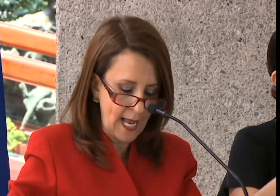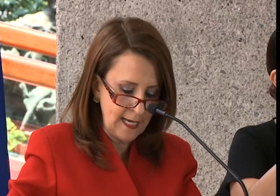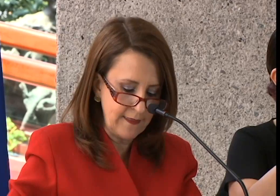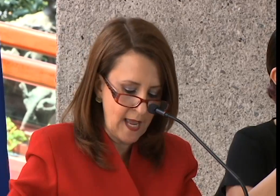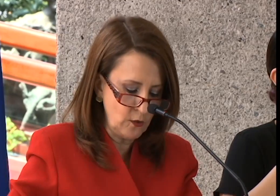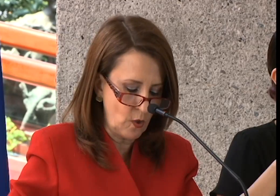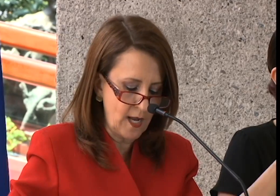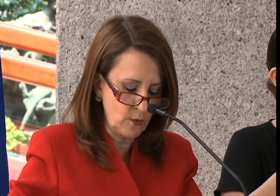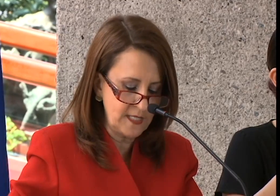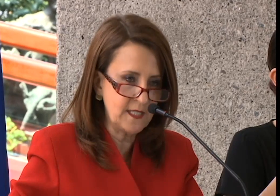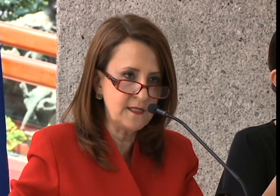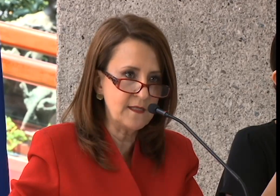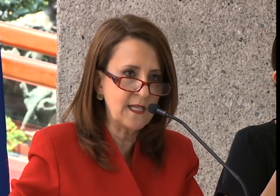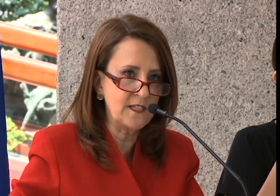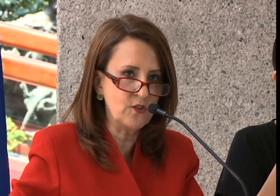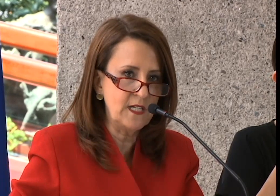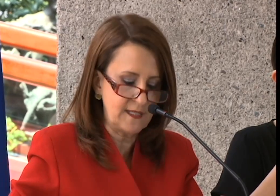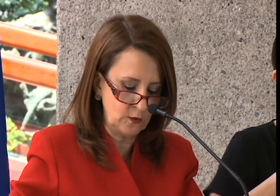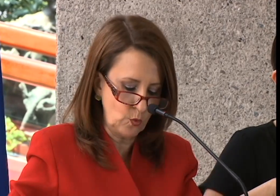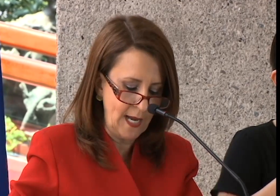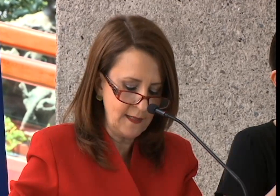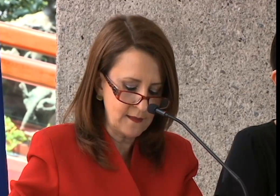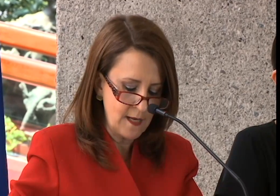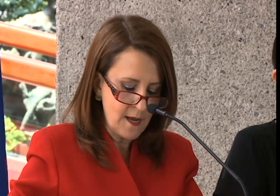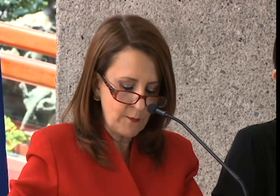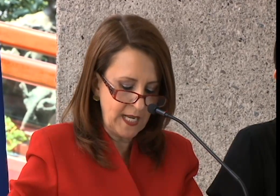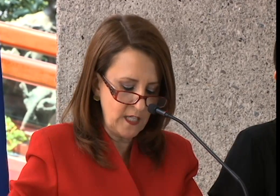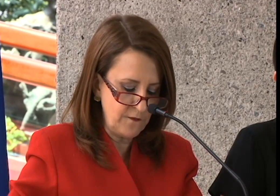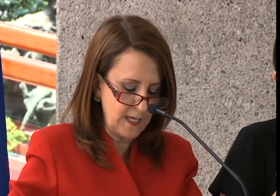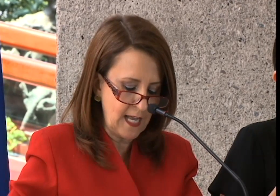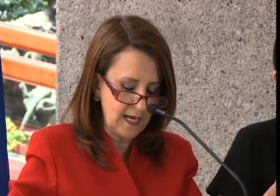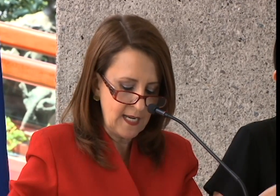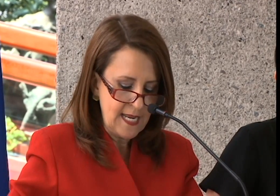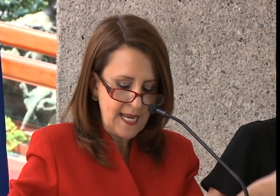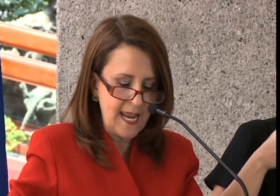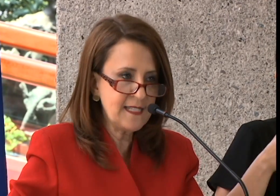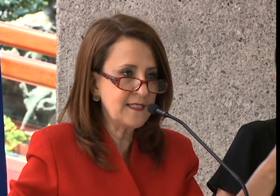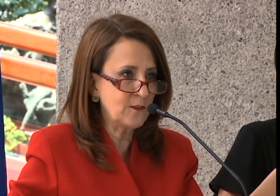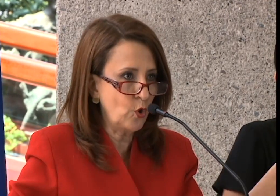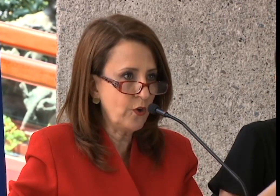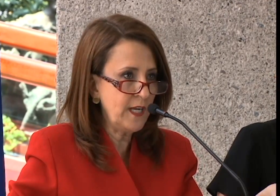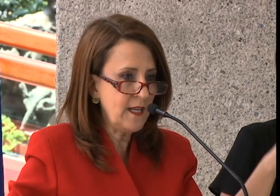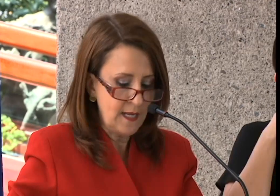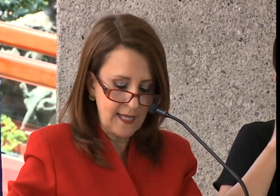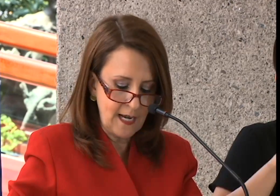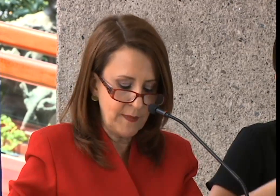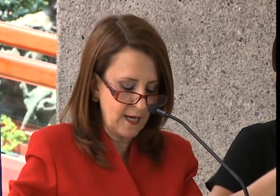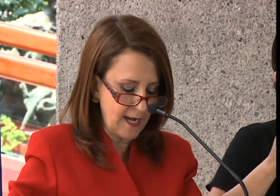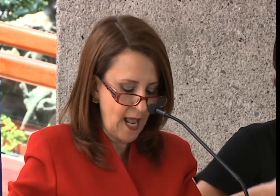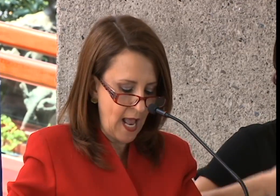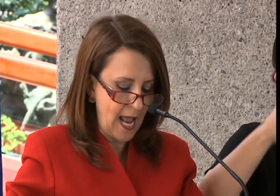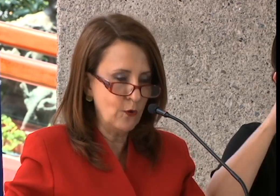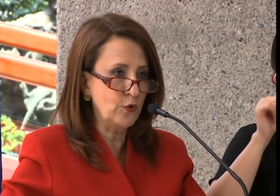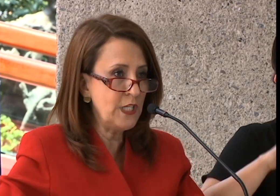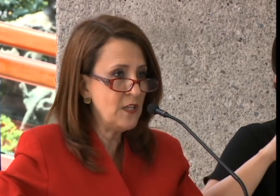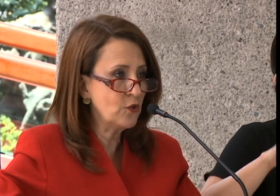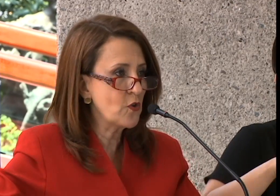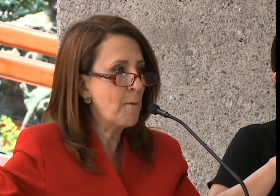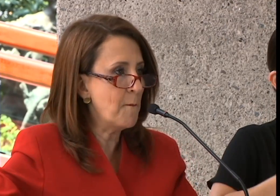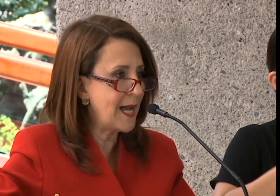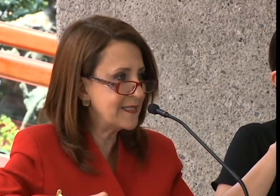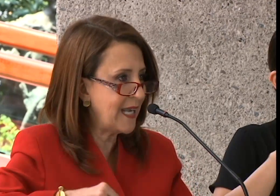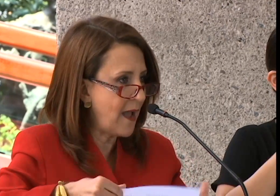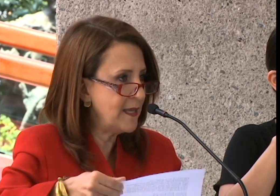terreno aledaño a nuestras instalaciones actuales para edificar esta torre que albergará a los